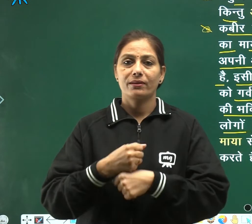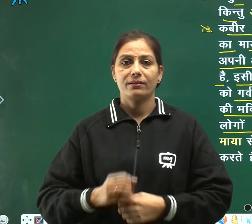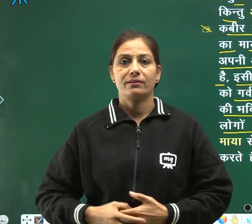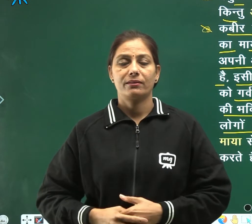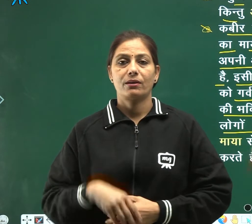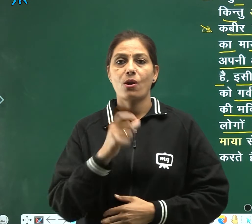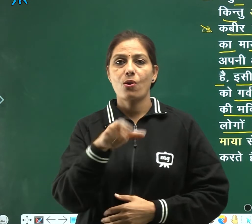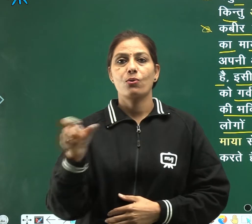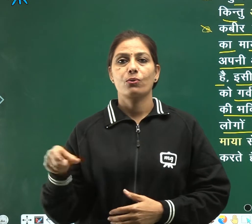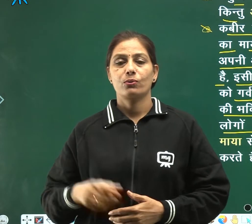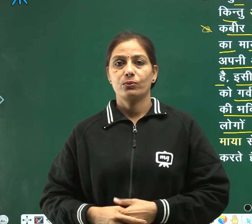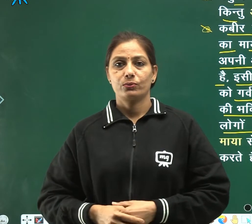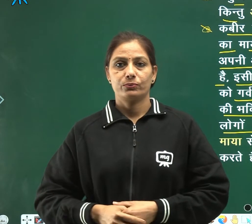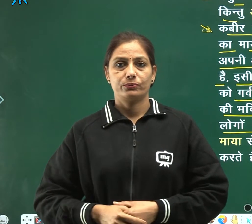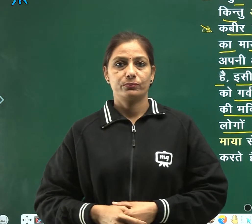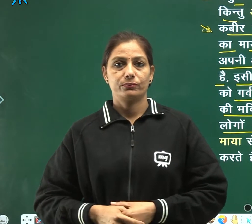लोगों को